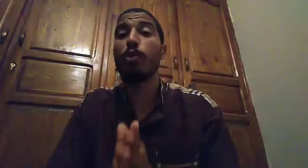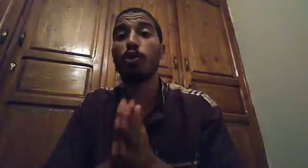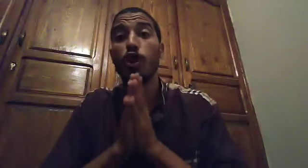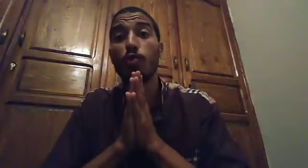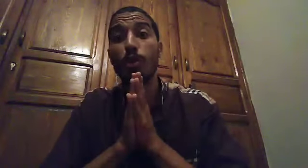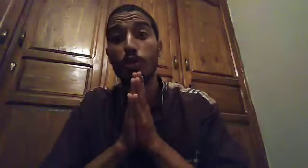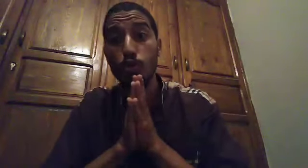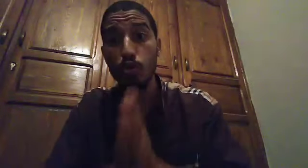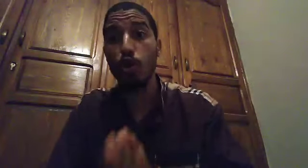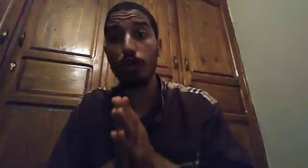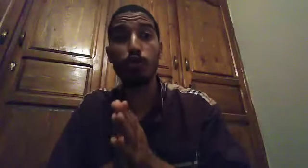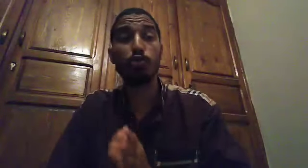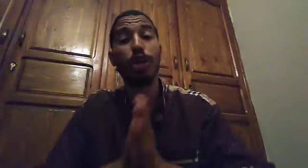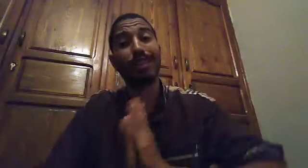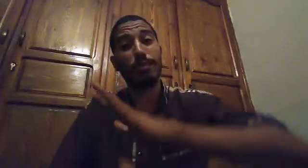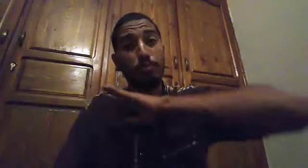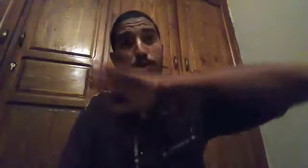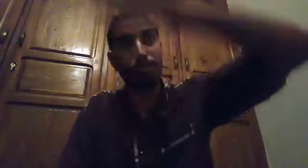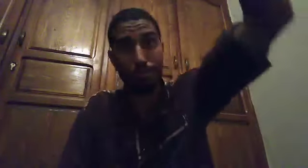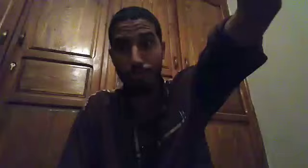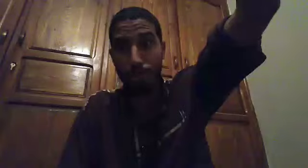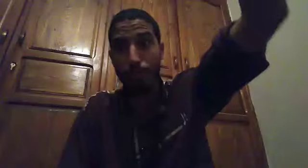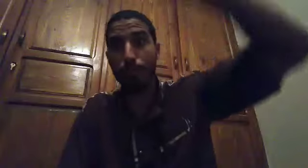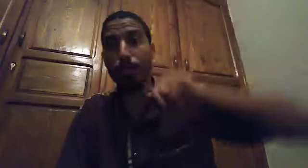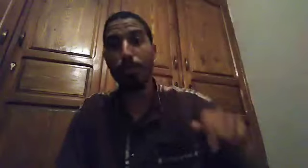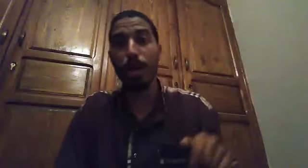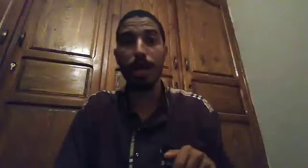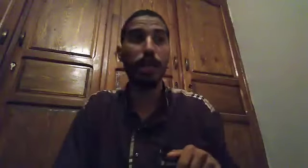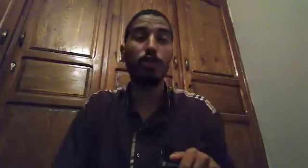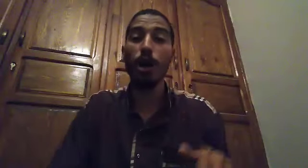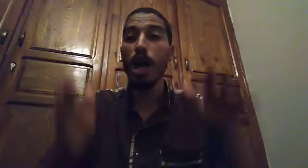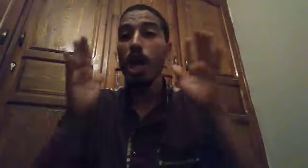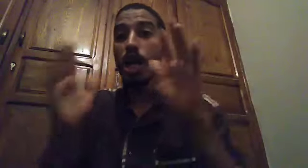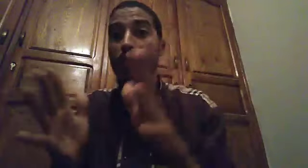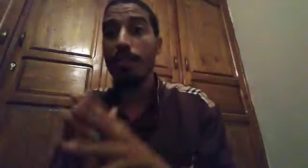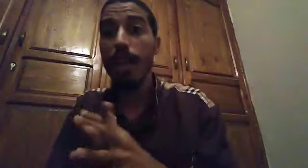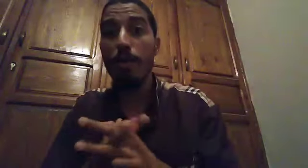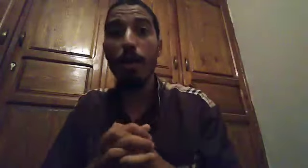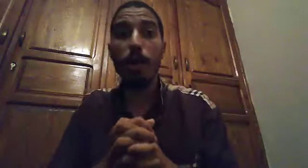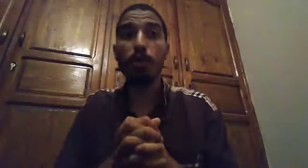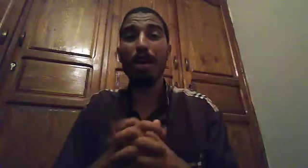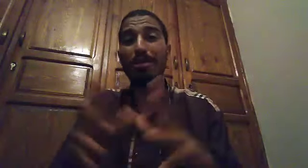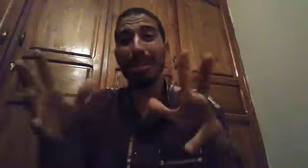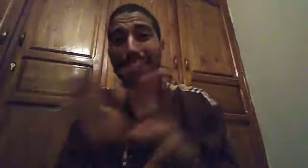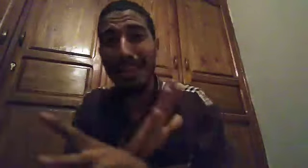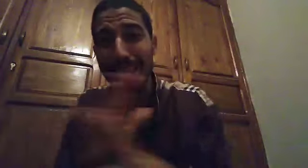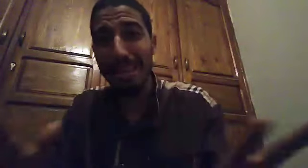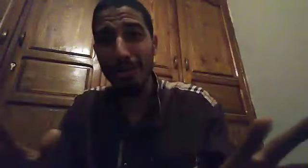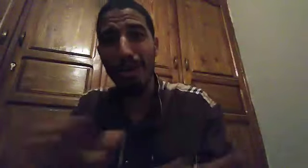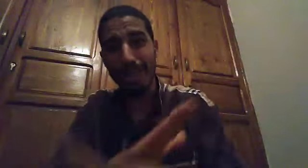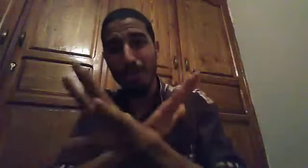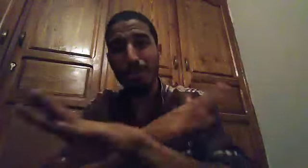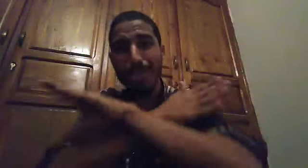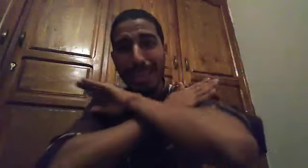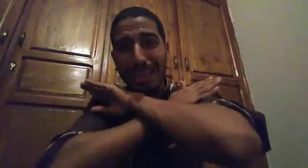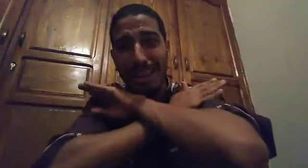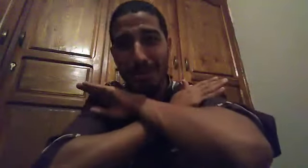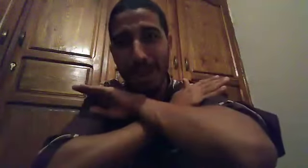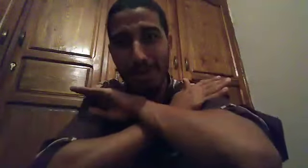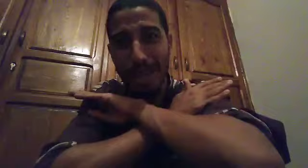داروا مباراة اسطورية بجوجهم، ولكن دي بول متفوق بمراحل اليوم. شفنا في الامام لو طارو اللي كان سيء اليوم، لو يوم سيء لو طارو ما تعمل